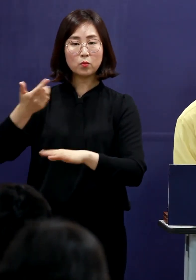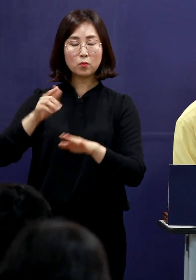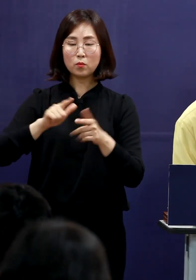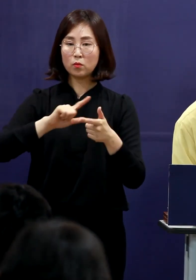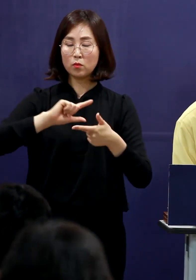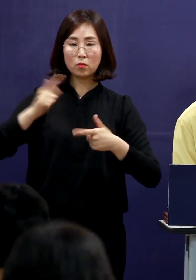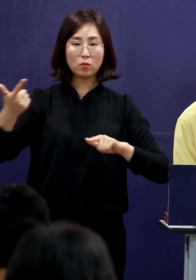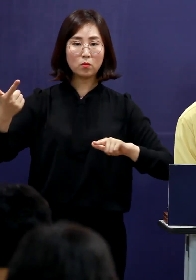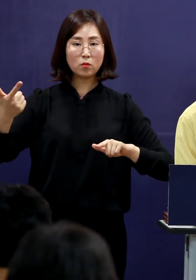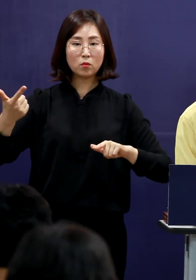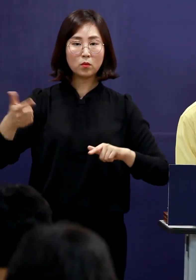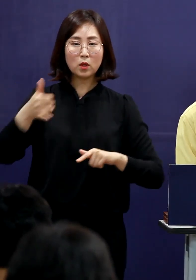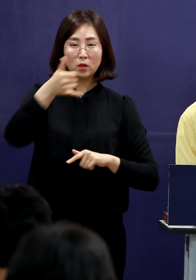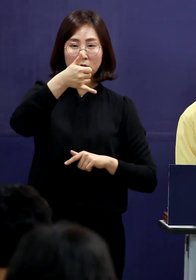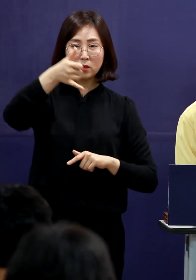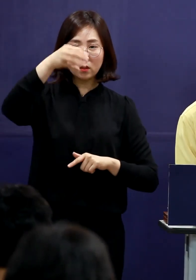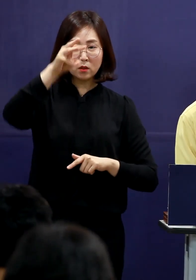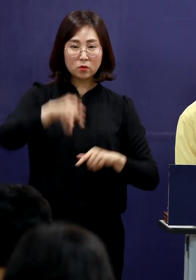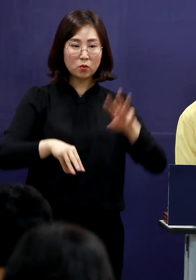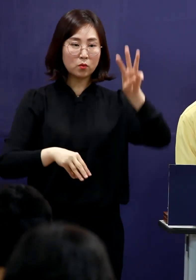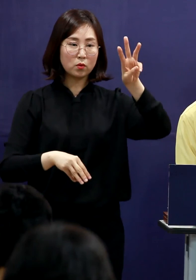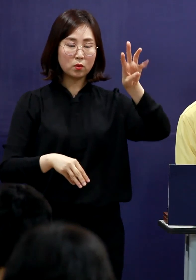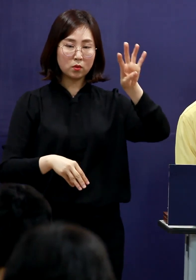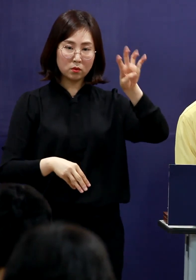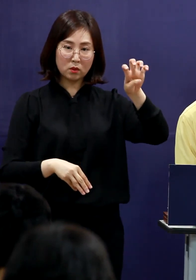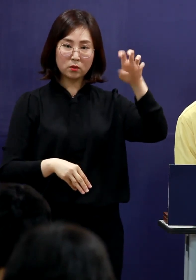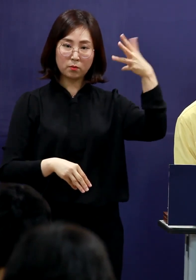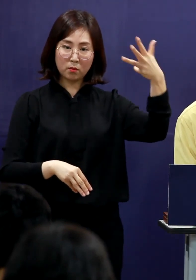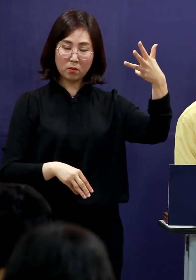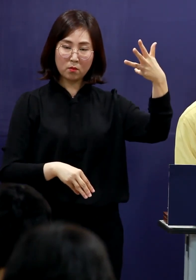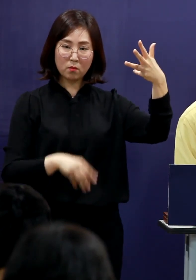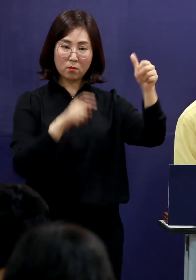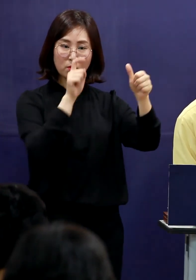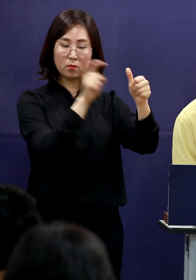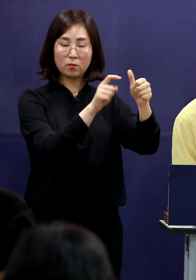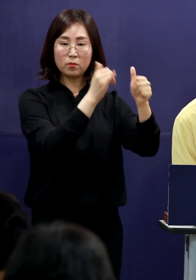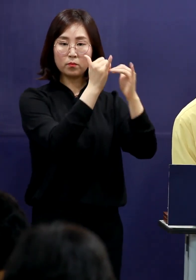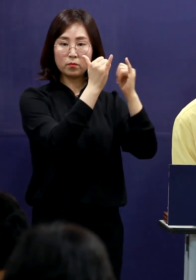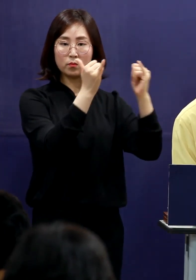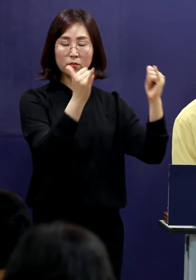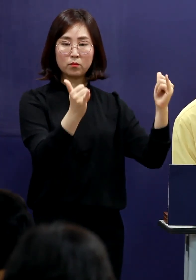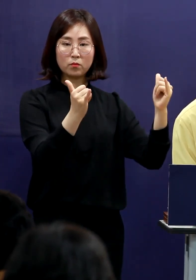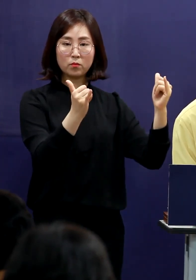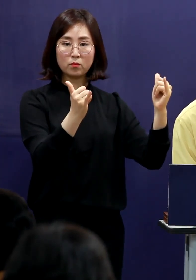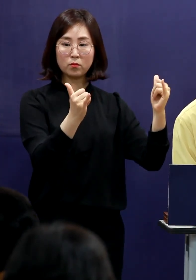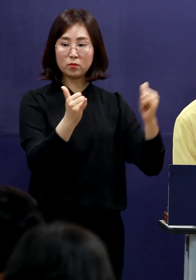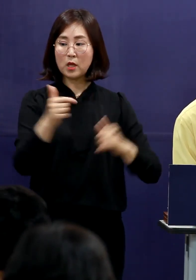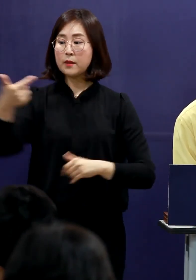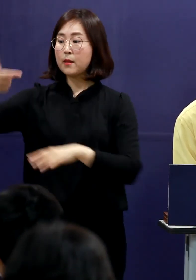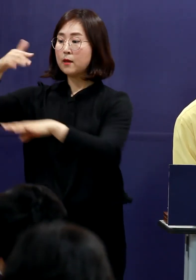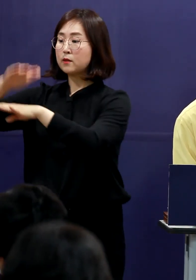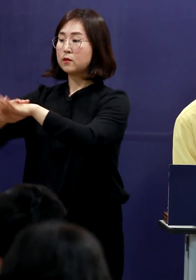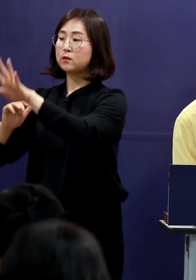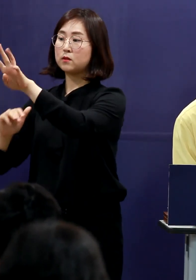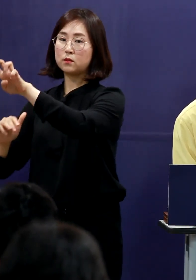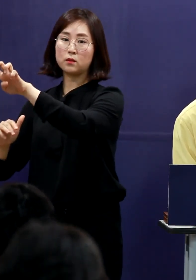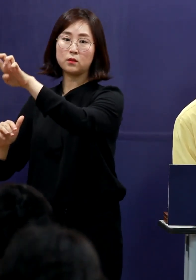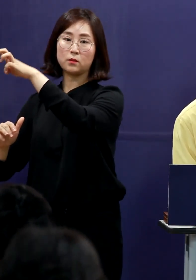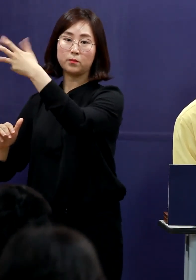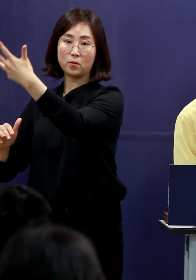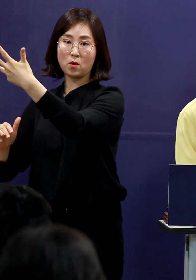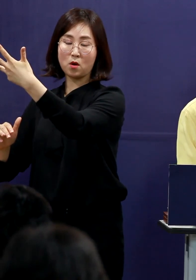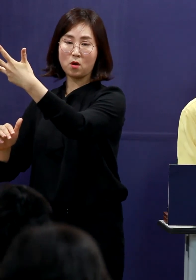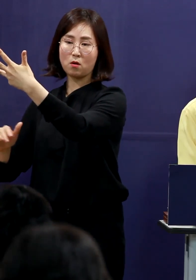우리 세종 48번은 네네. 세종 48번은 대전 48번하고 상관없고요. 근데